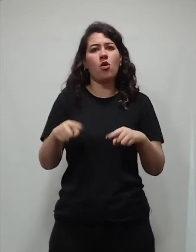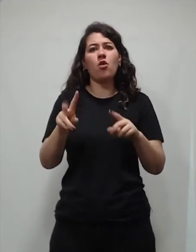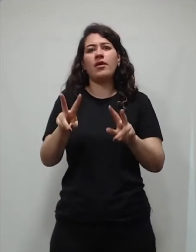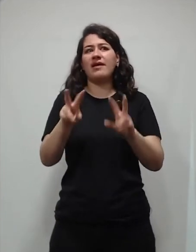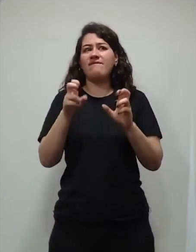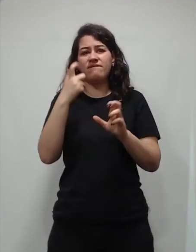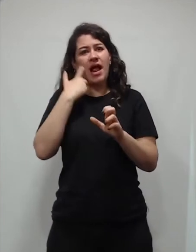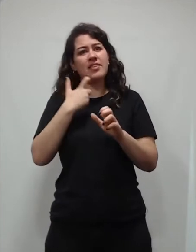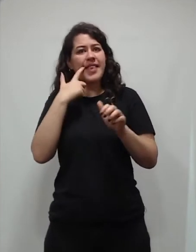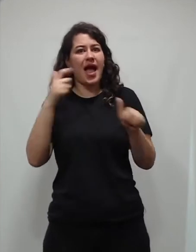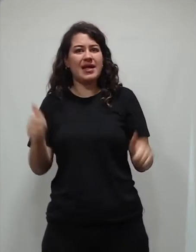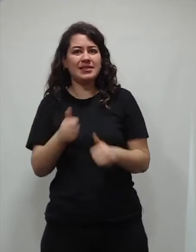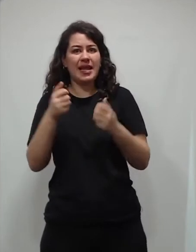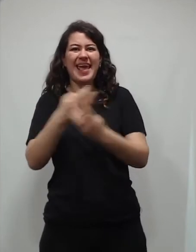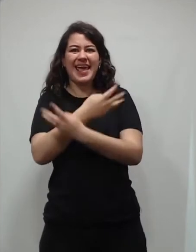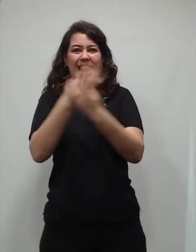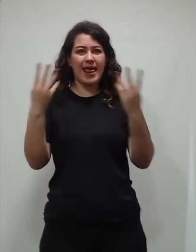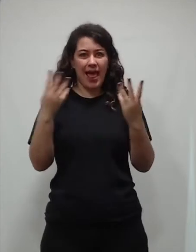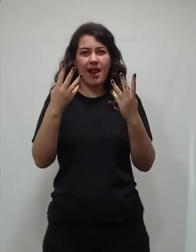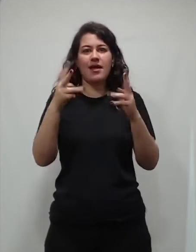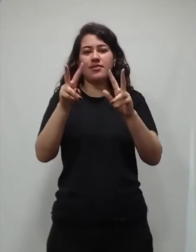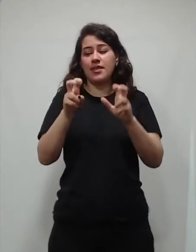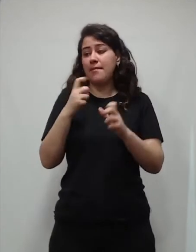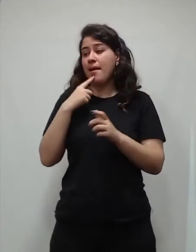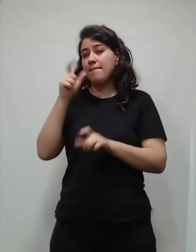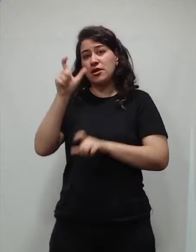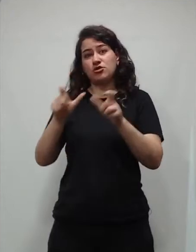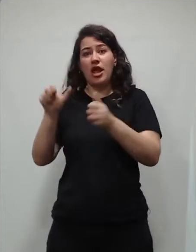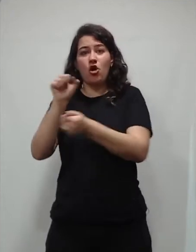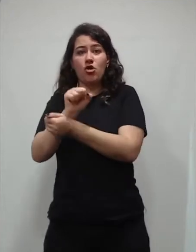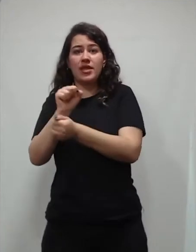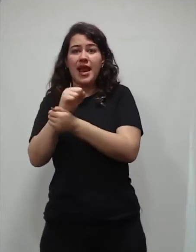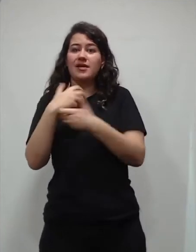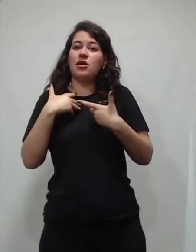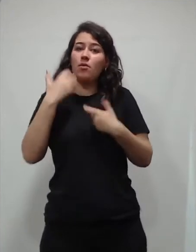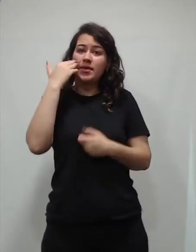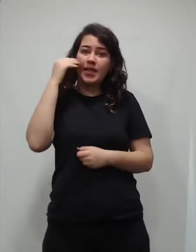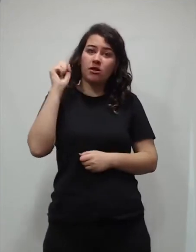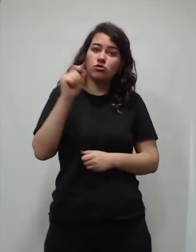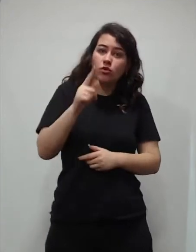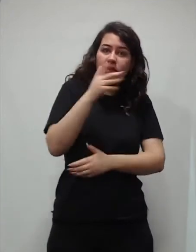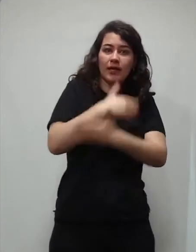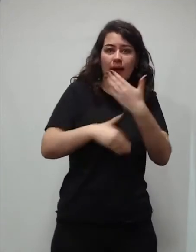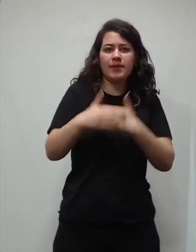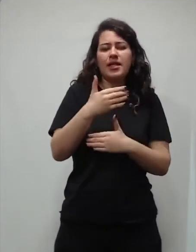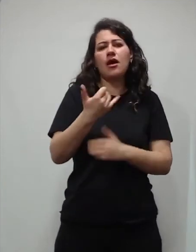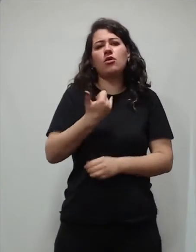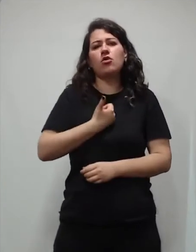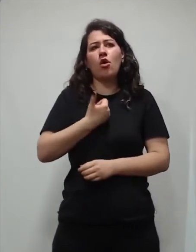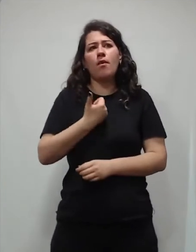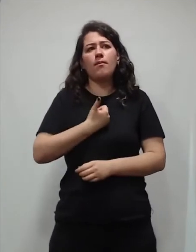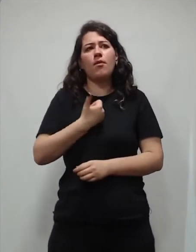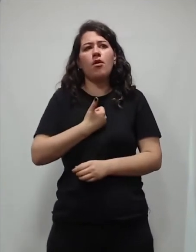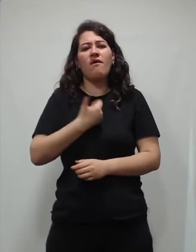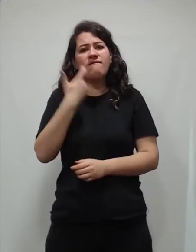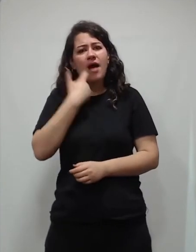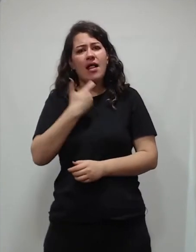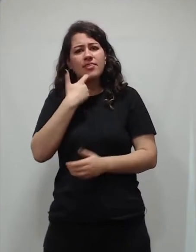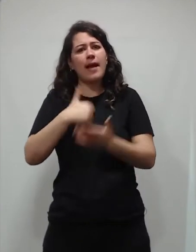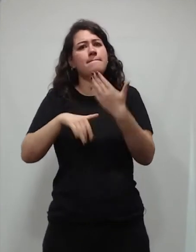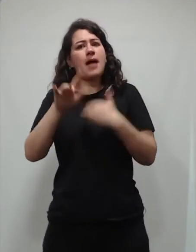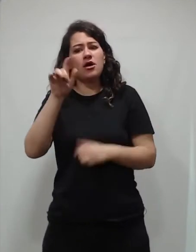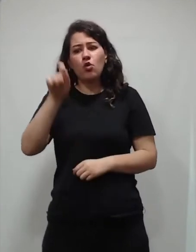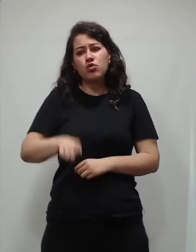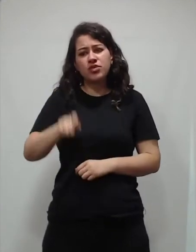justicia nunca fue productiva, la justicia fue ausente casi todas las veces, y eso, como sigue estando ausente en la